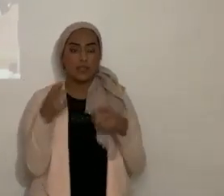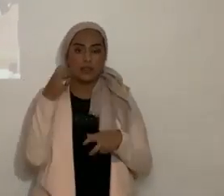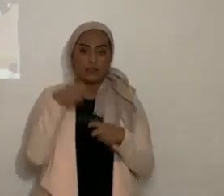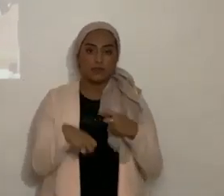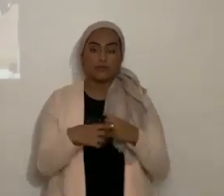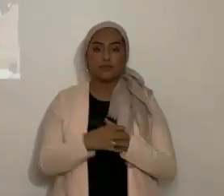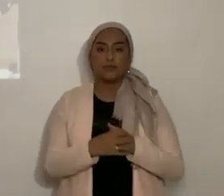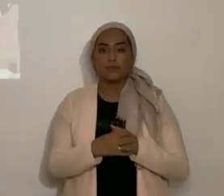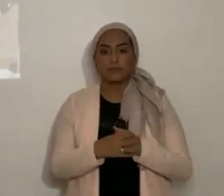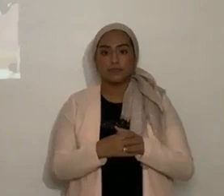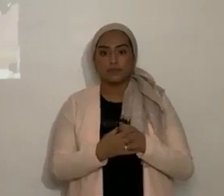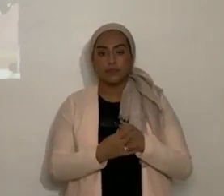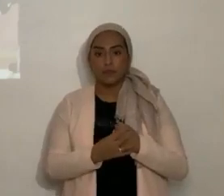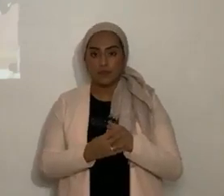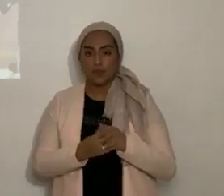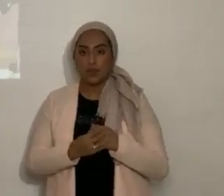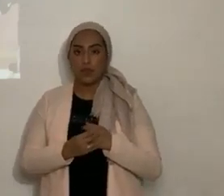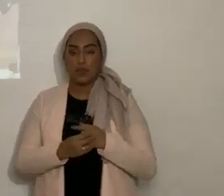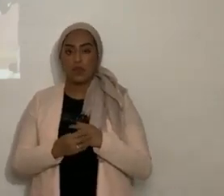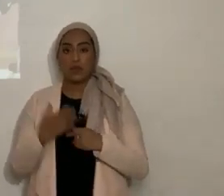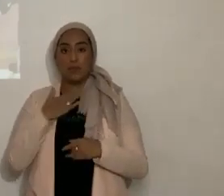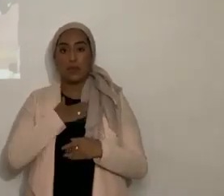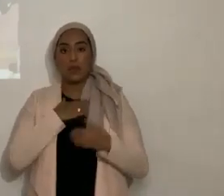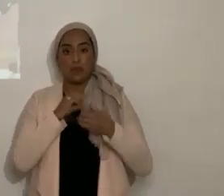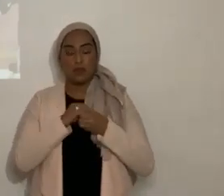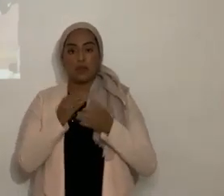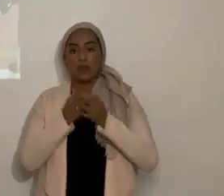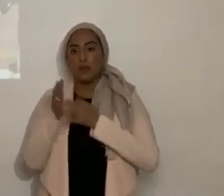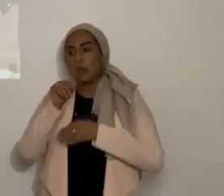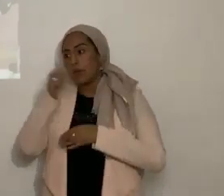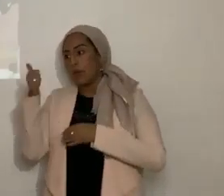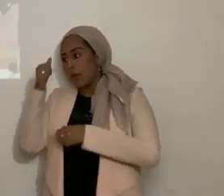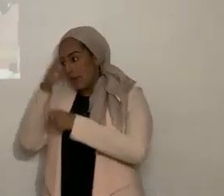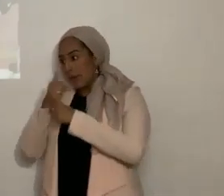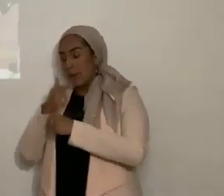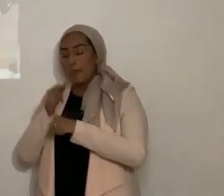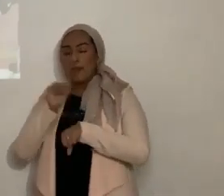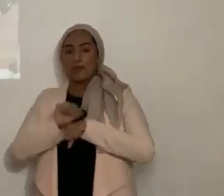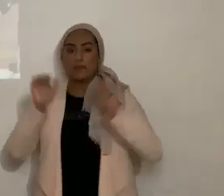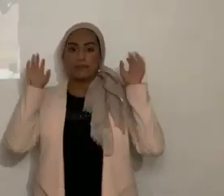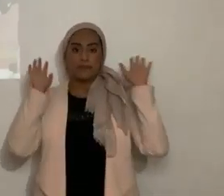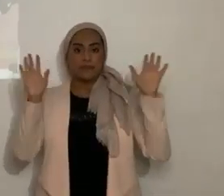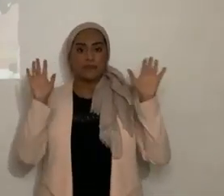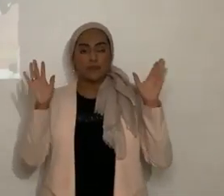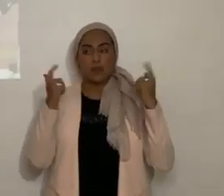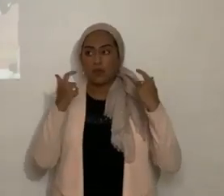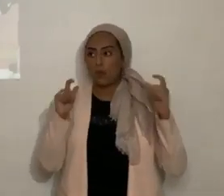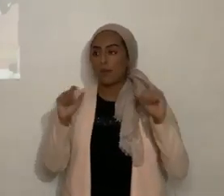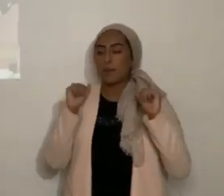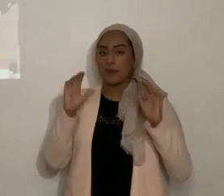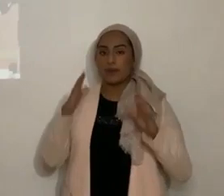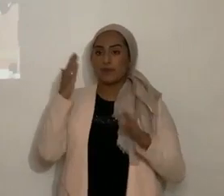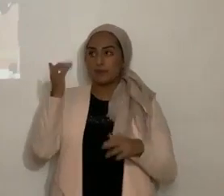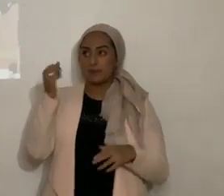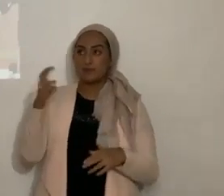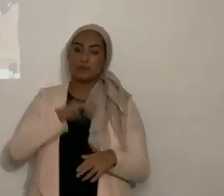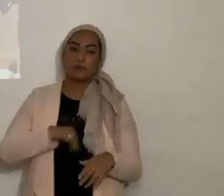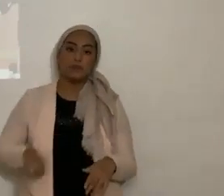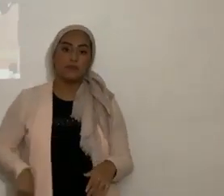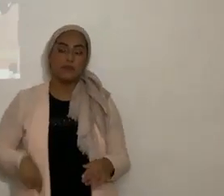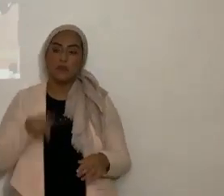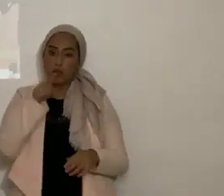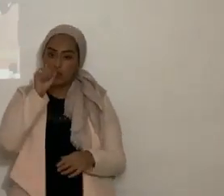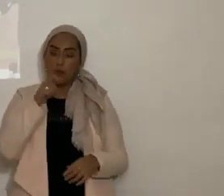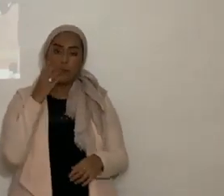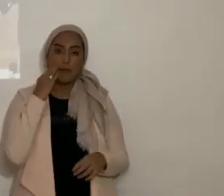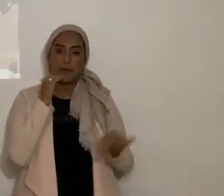fuertes, muy tremendas, en lo personal y a través de otros hermanos, milagros verdaderos, bendito Yahshua HaMashiach. Eso tienes